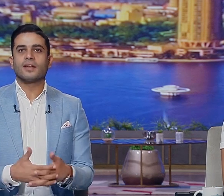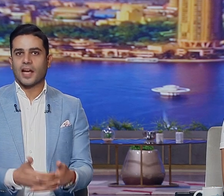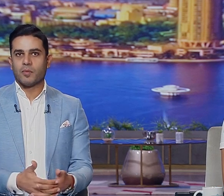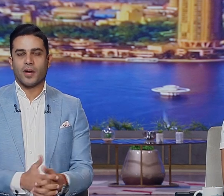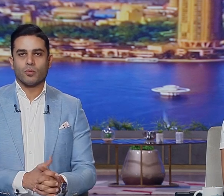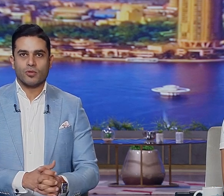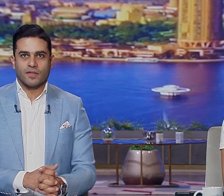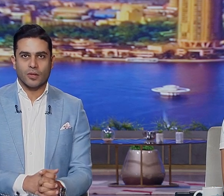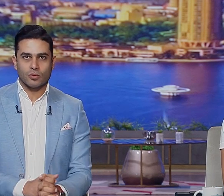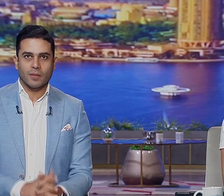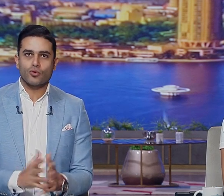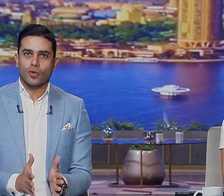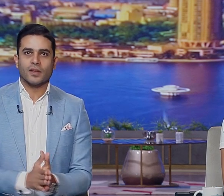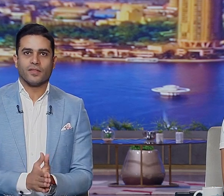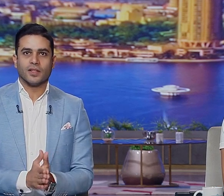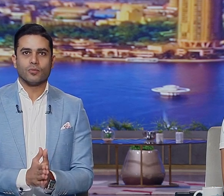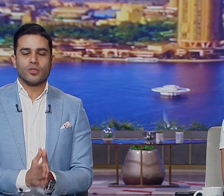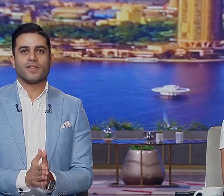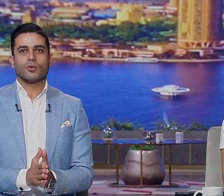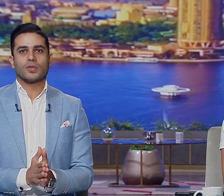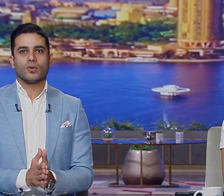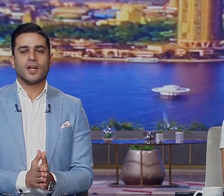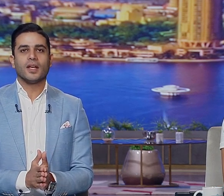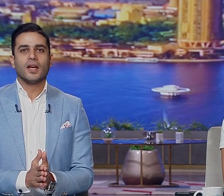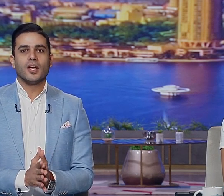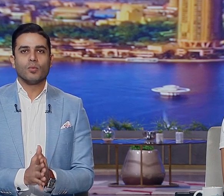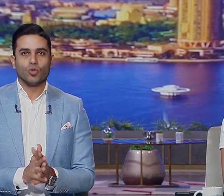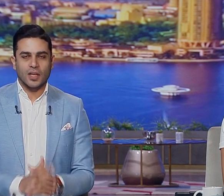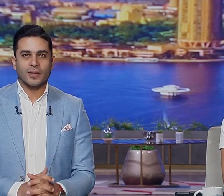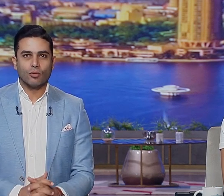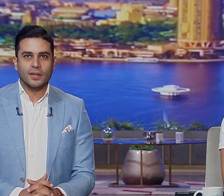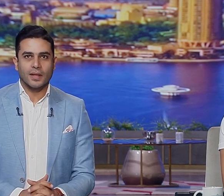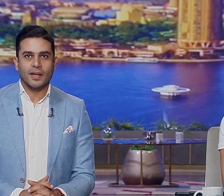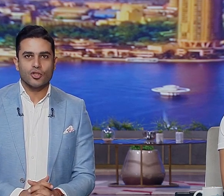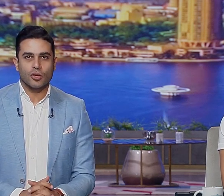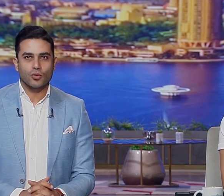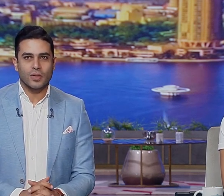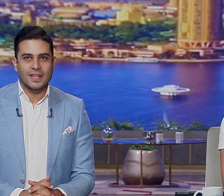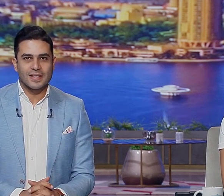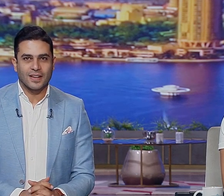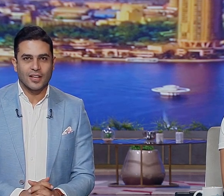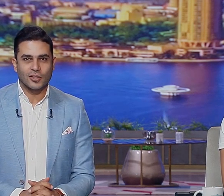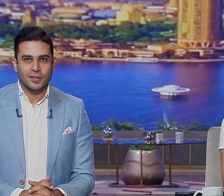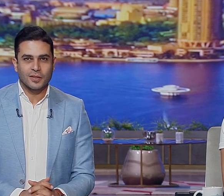عشان يقدر يتعامل معاهم. يا أستاذة فيروز، احنا بنشكر حضرتك يا فندم، أستاذة فيروز الجوهري مدربة لغة الإشارة، شكرا جزيلا لحضرتك.